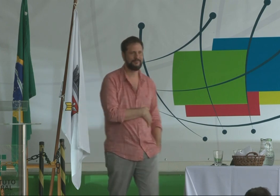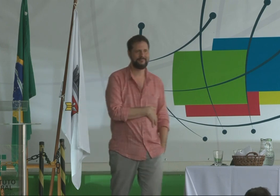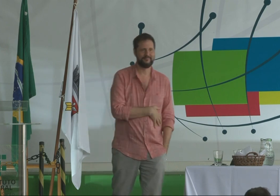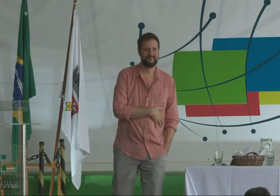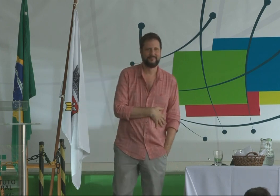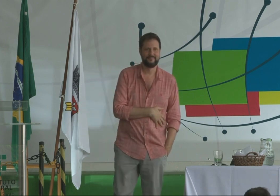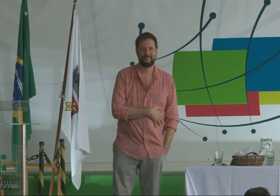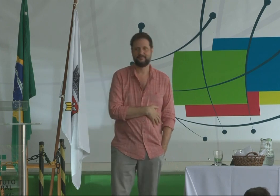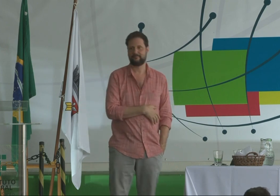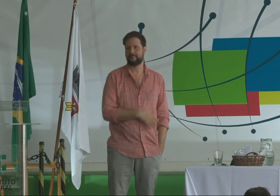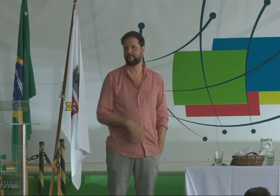Ok?